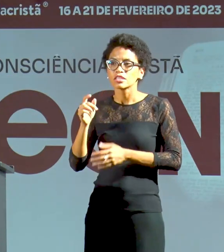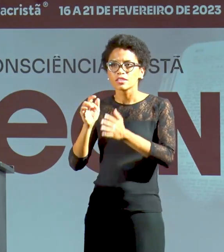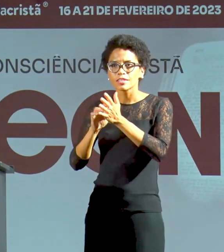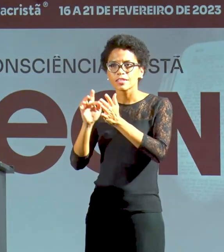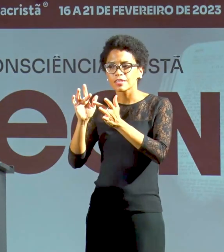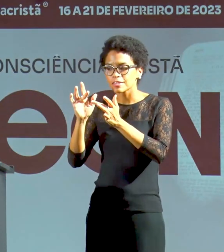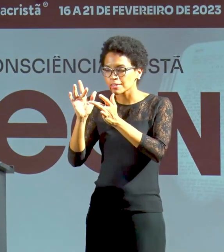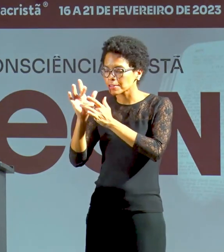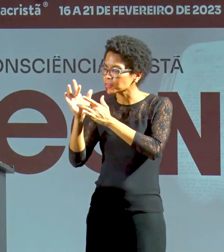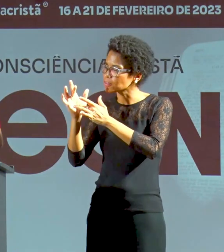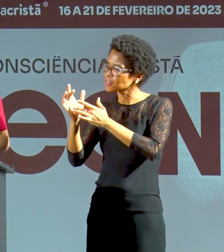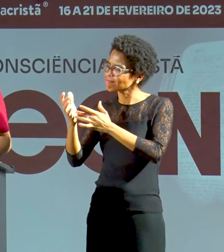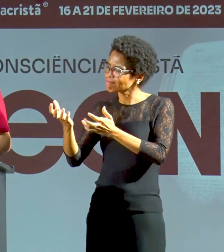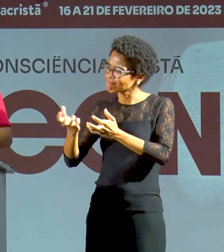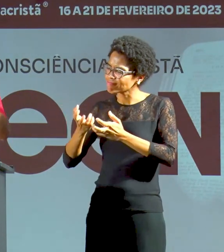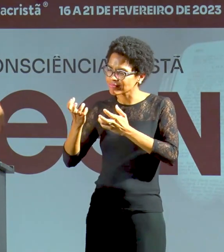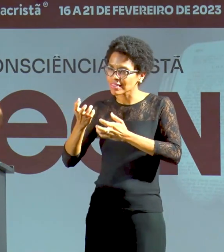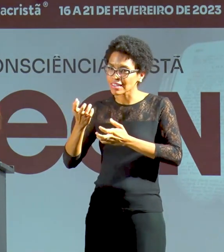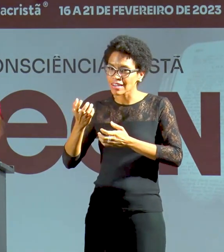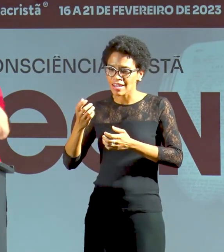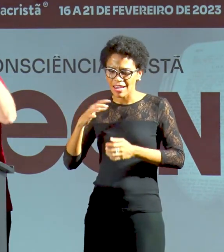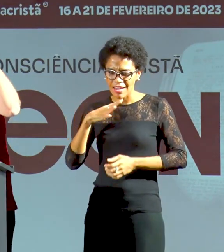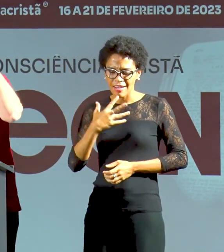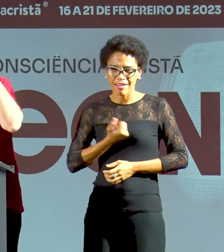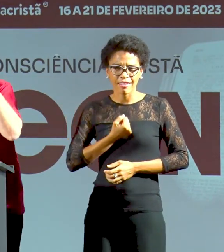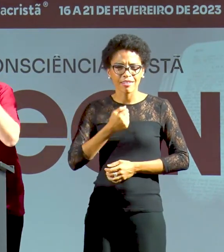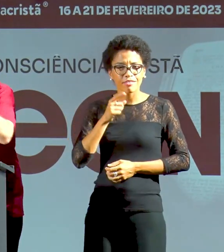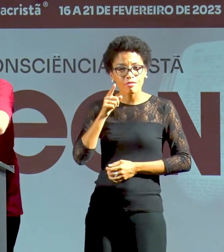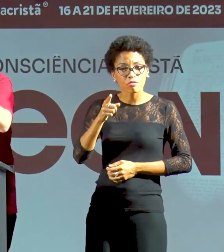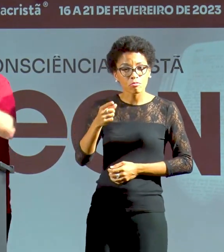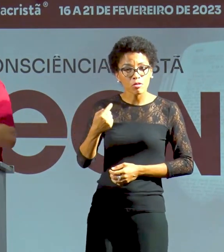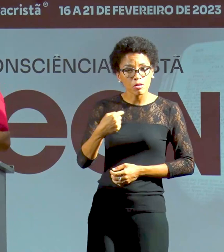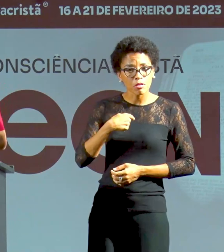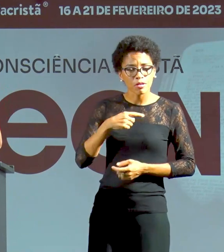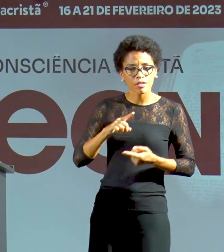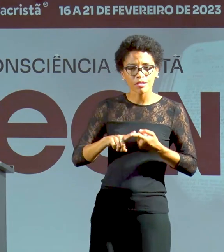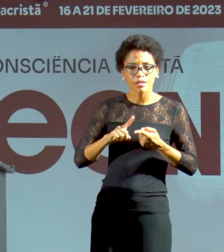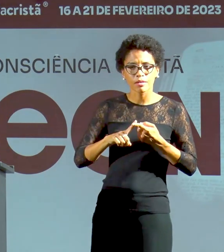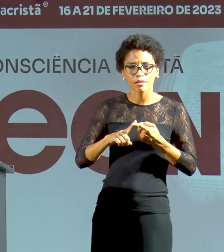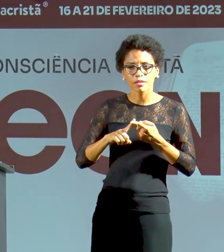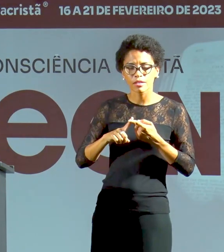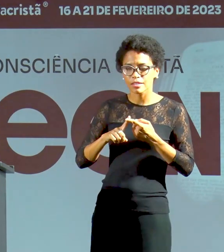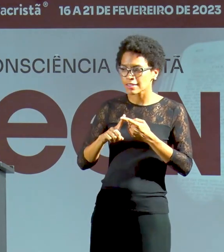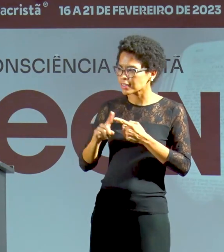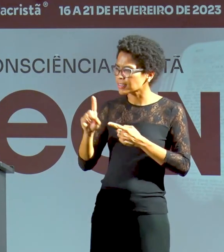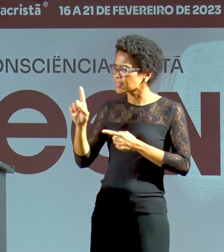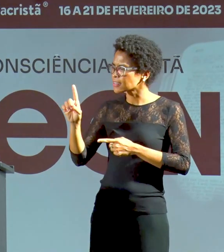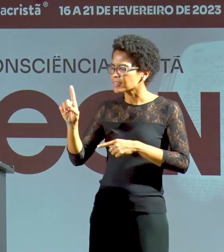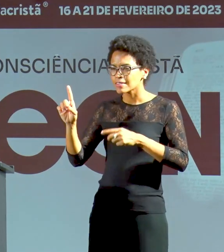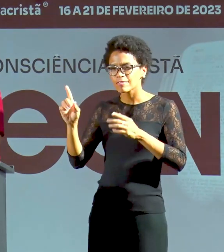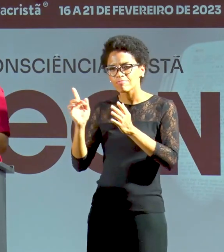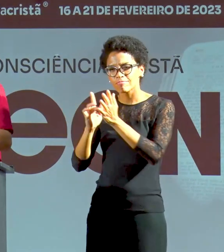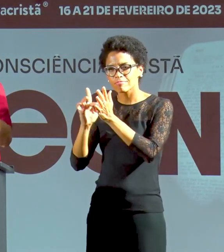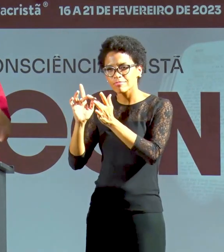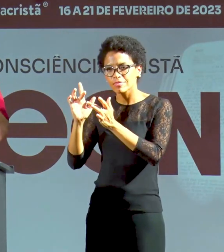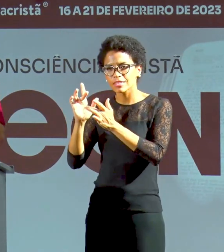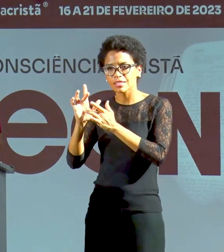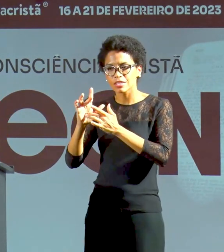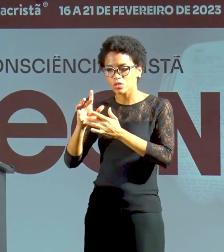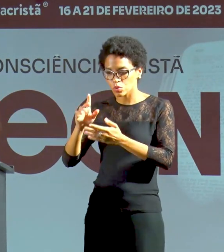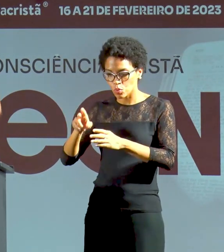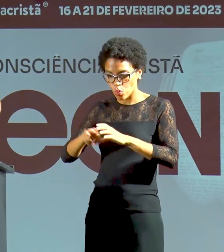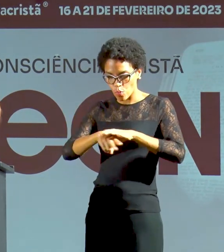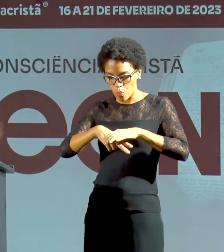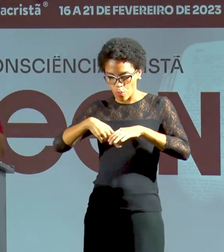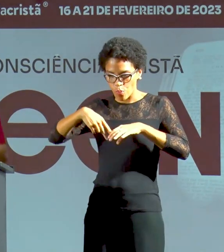me resgatar e te resgatar esse Jesus que se entregou numa cruz esse Jesus ressuscitou e